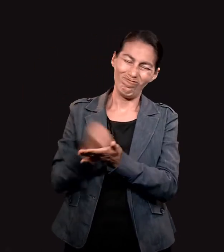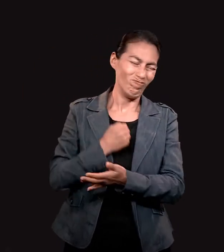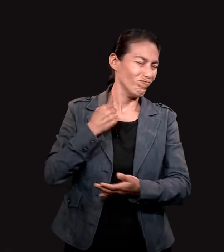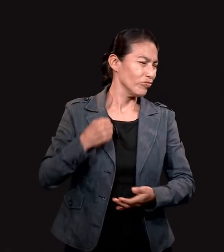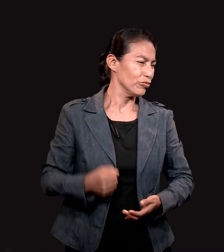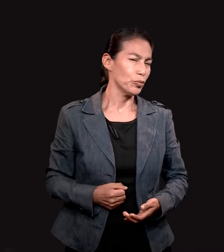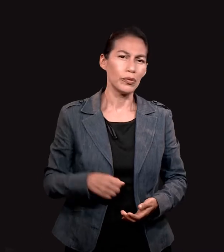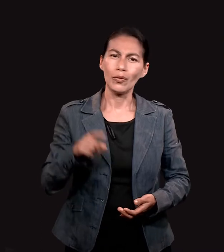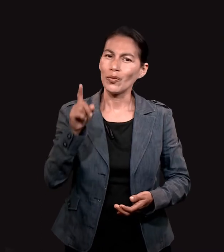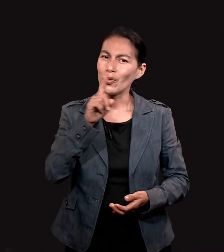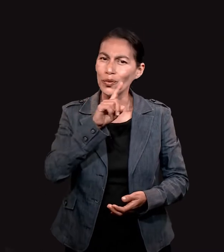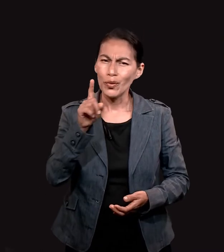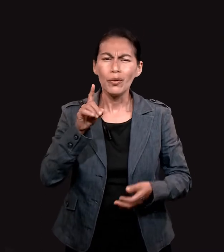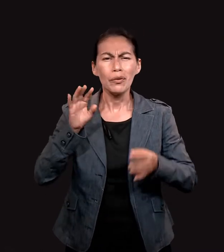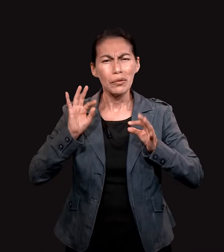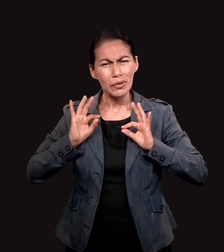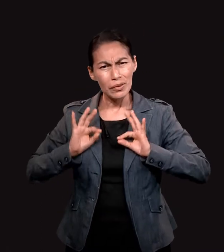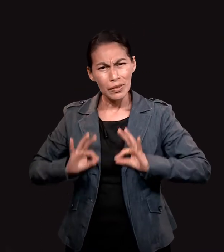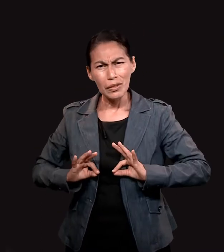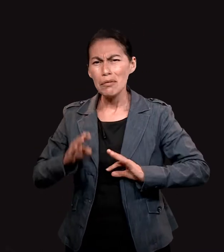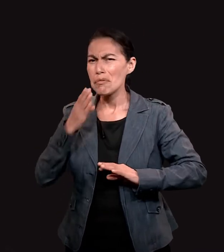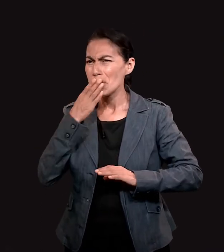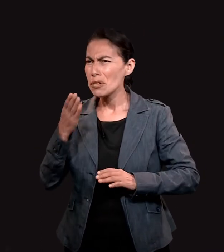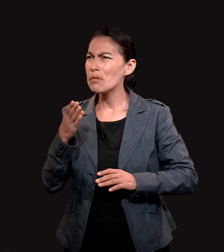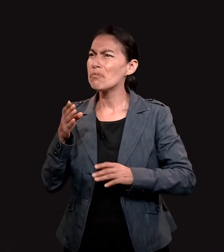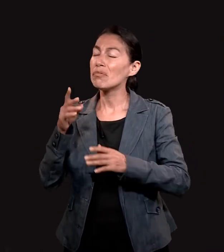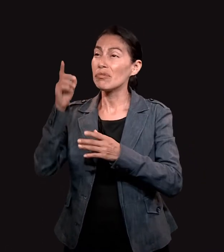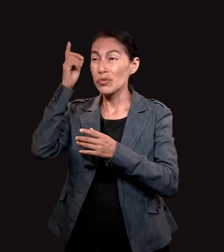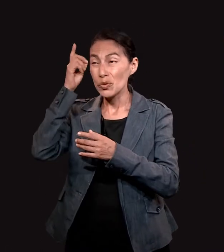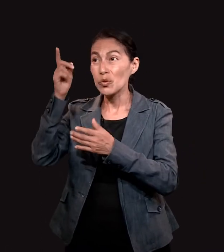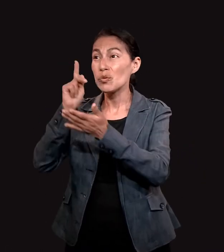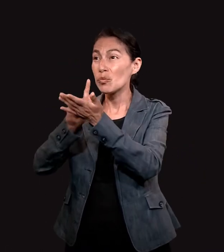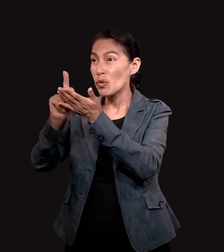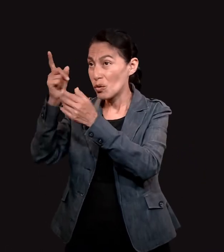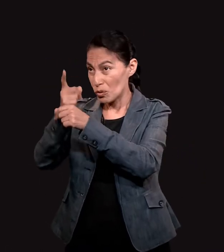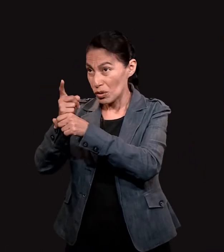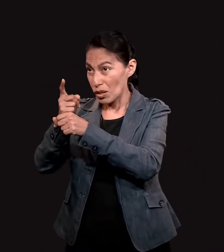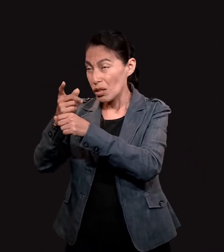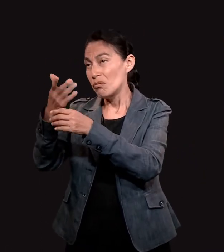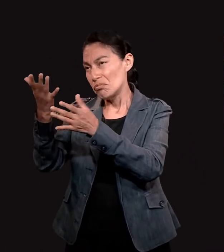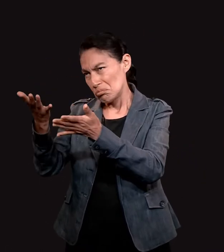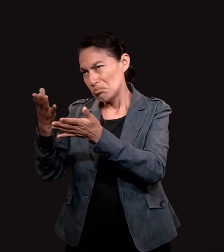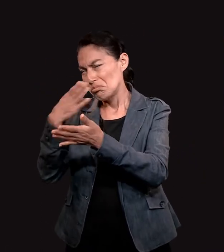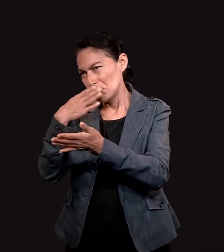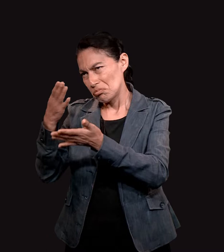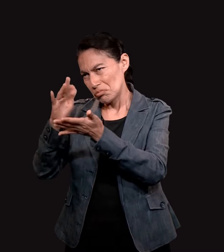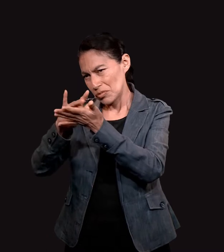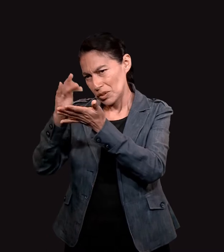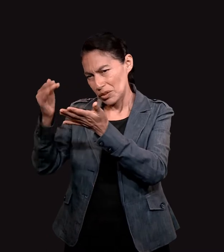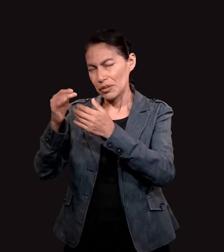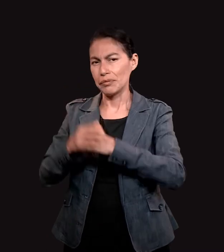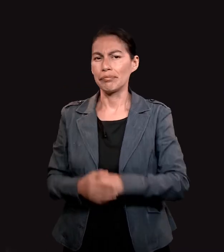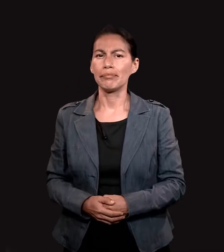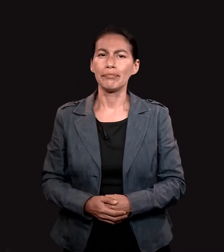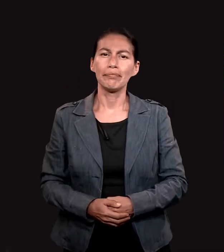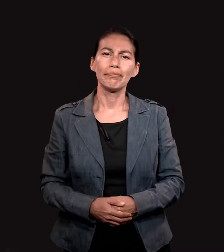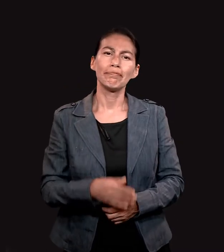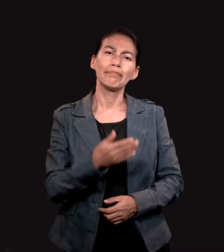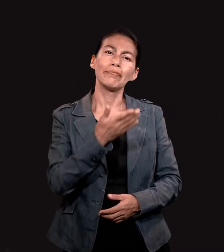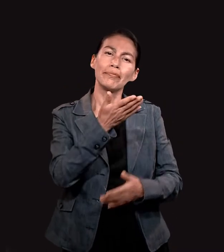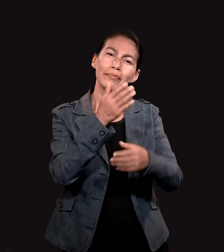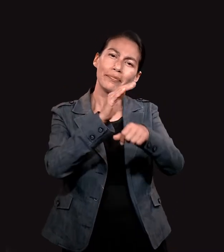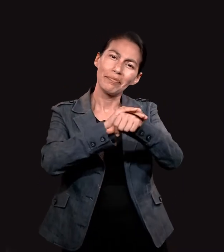con madurez también el por qué no se dan las cosas. Amén. Así es. Gracias. Queridos